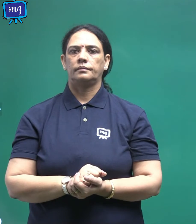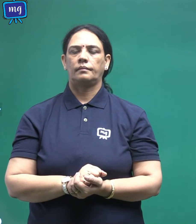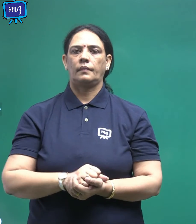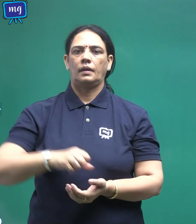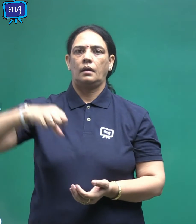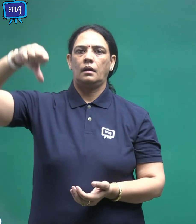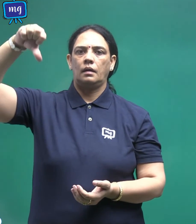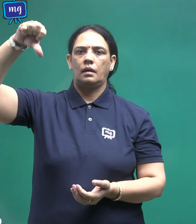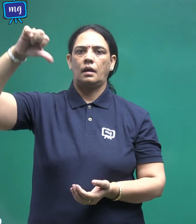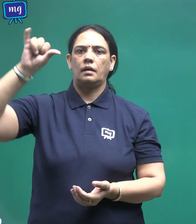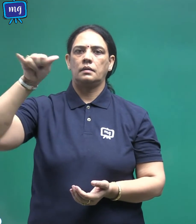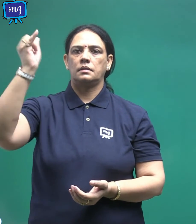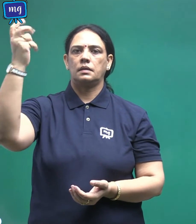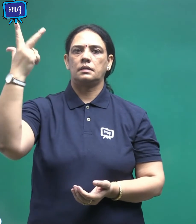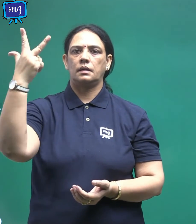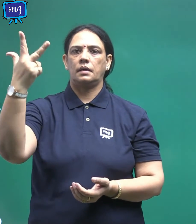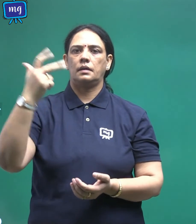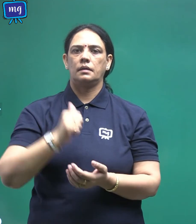968